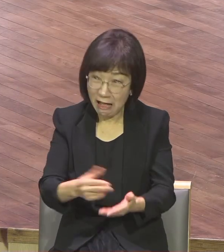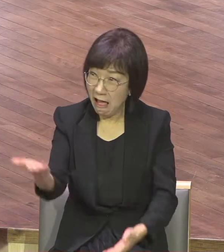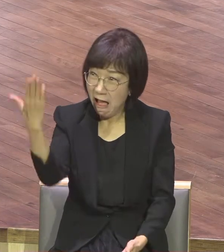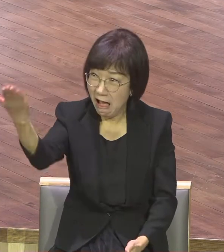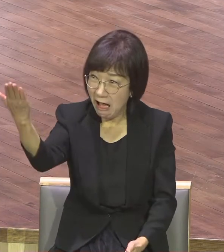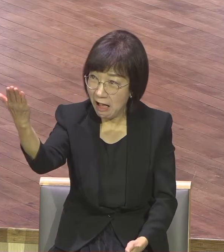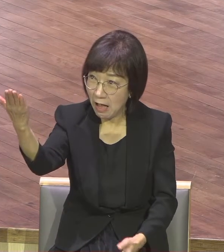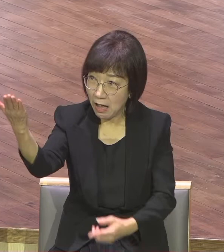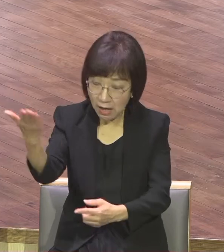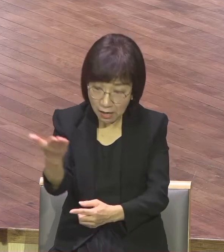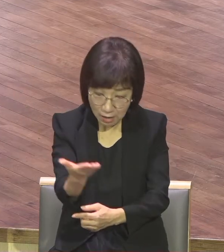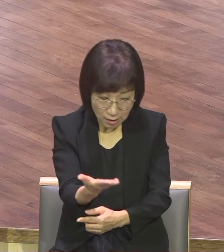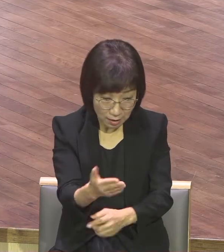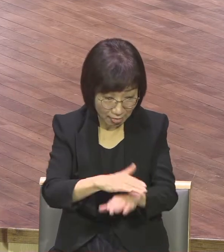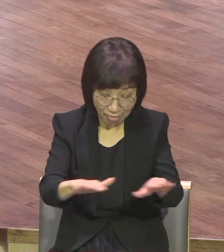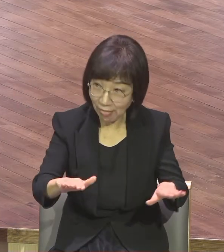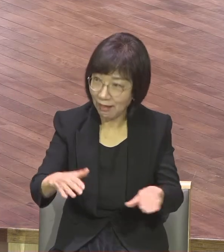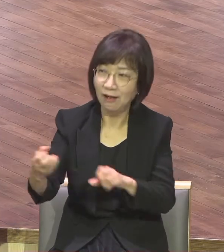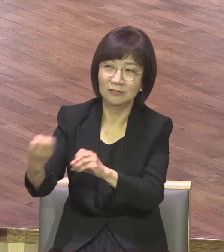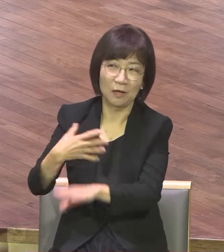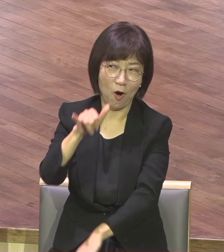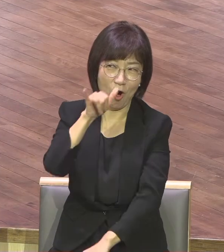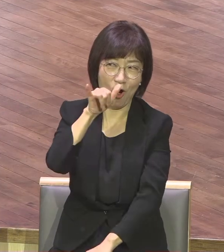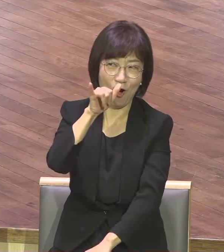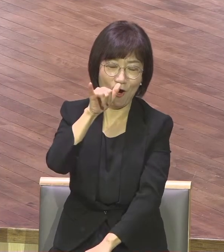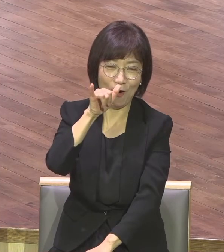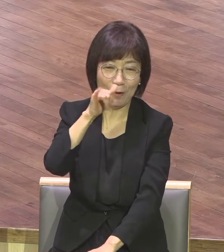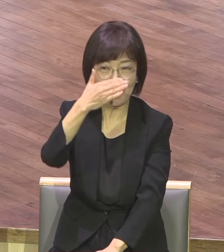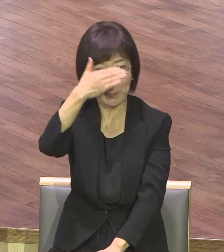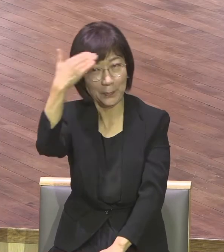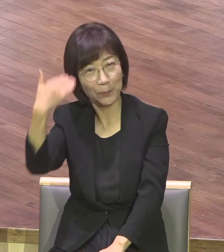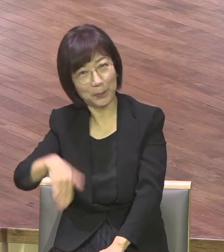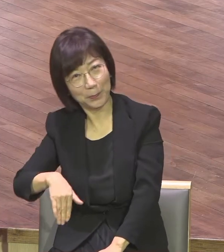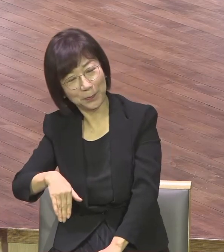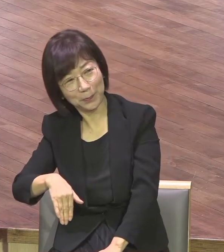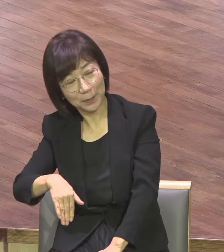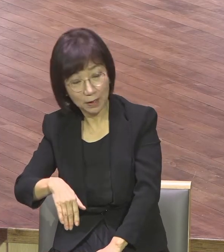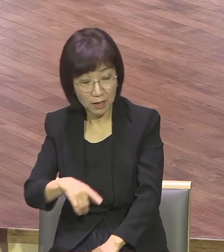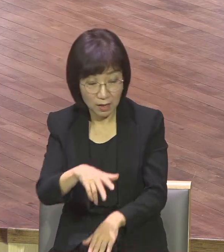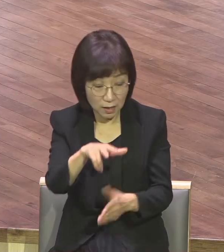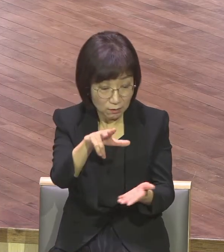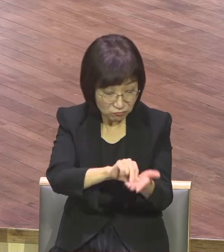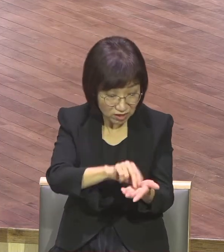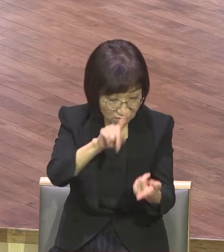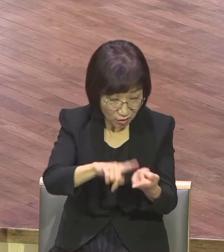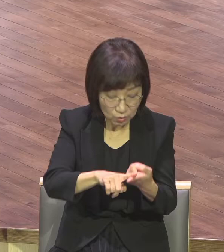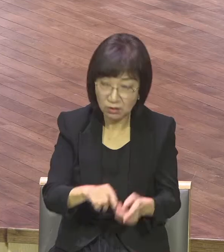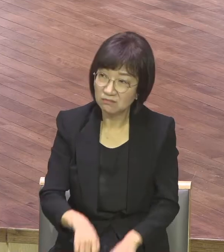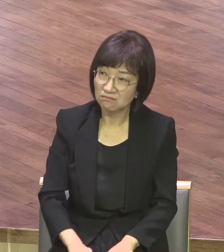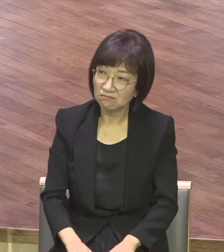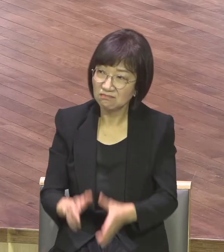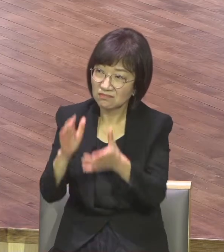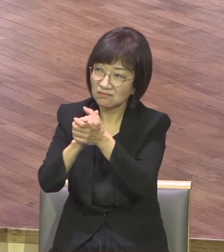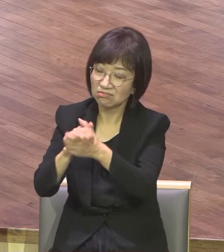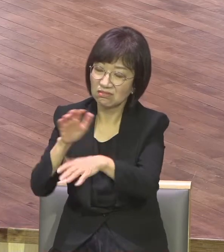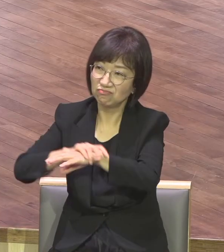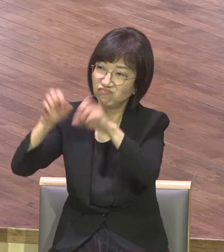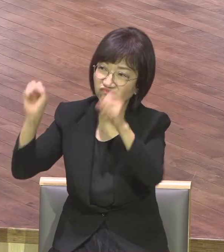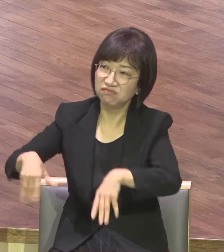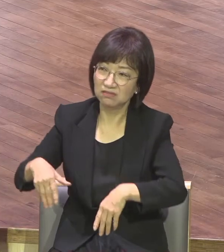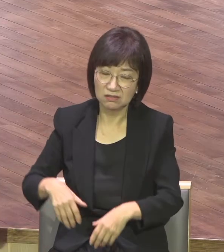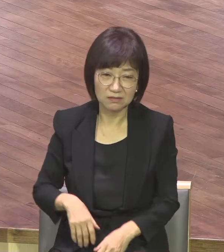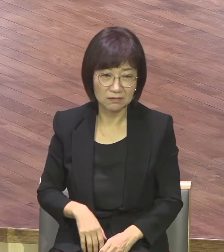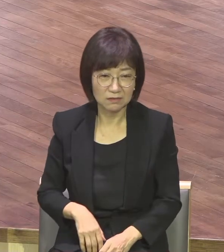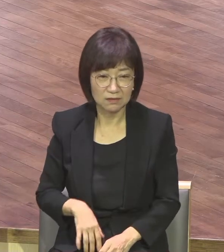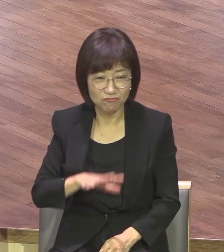기도 응답의 기준으로 삼아요. 응답됐다. 아, 하나님 내게 들어줬다. 안 됐다. 기도해도 소용없다. 기도